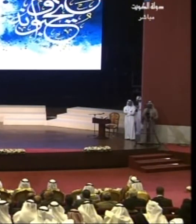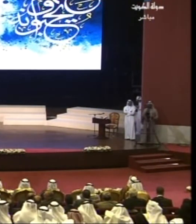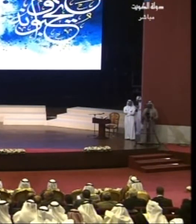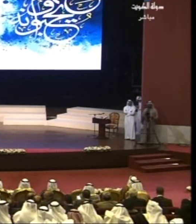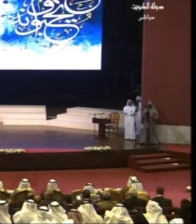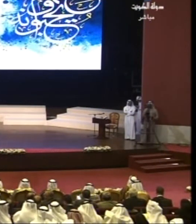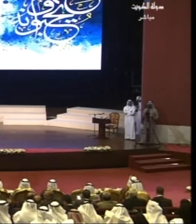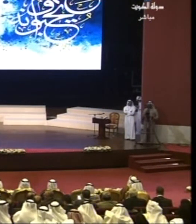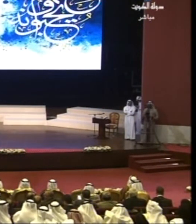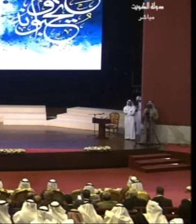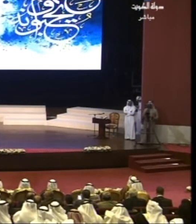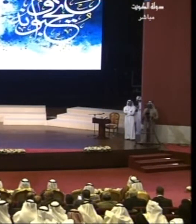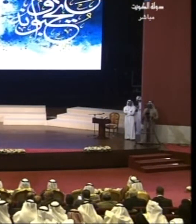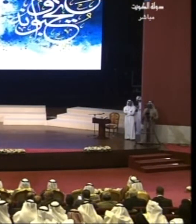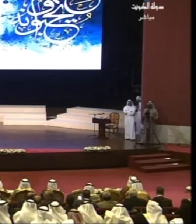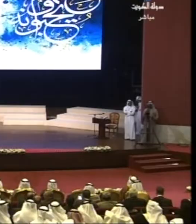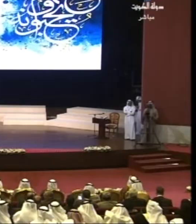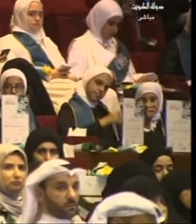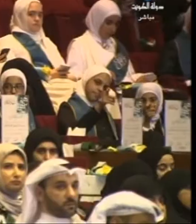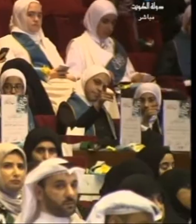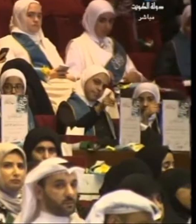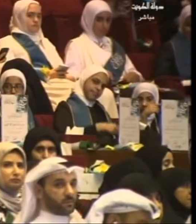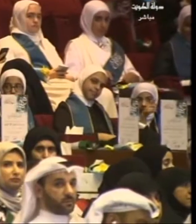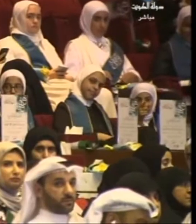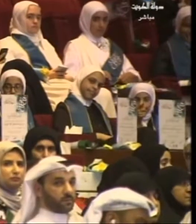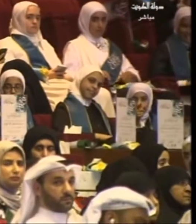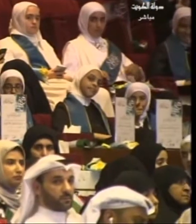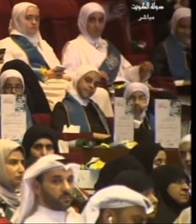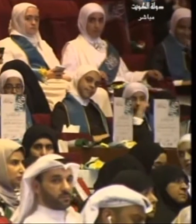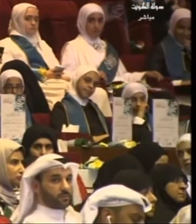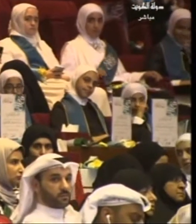التي تساهم في الجهود الرامية